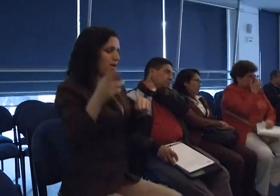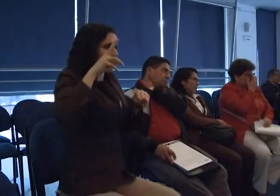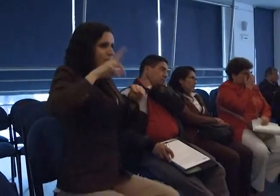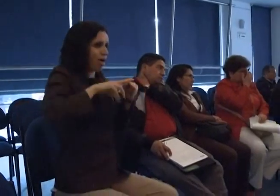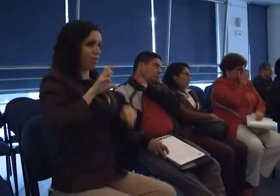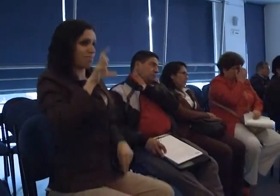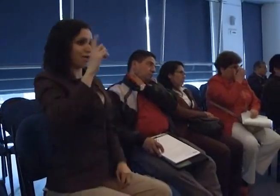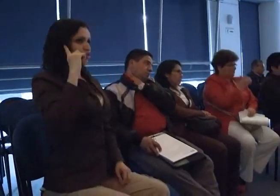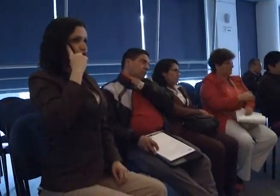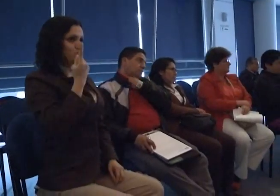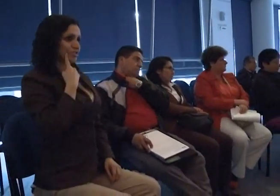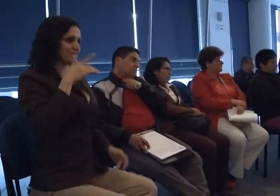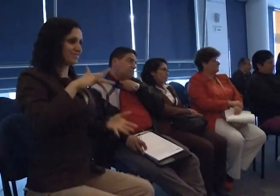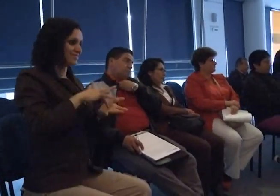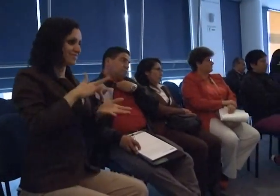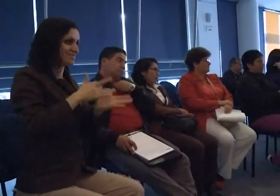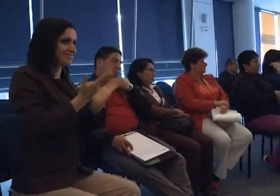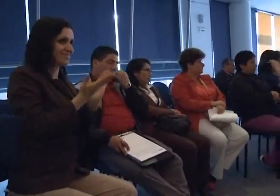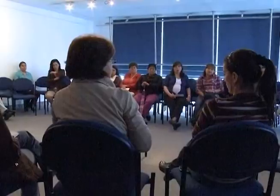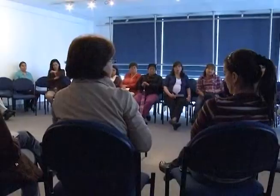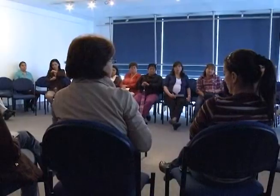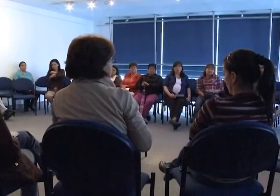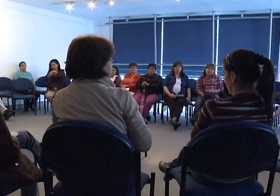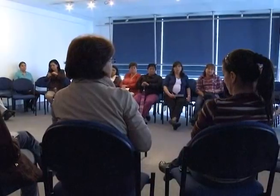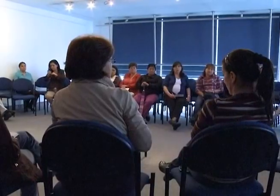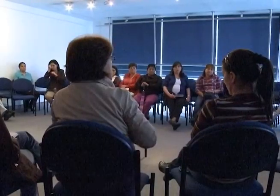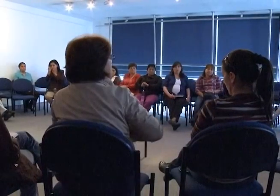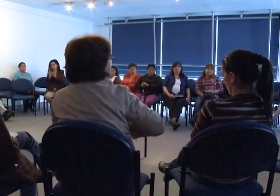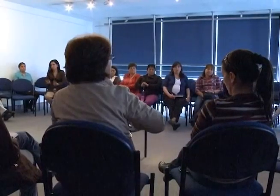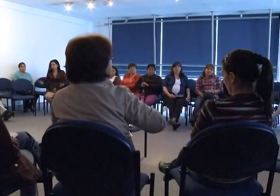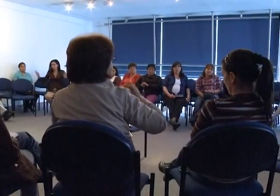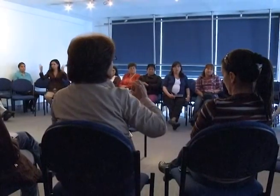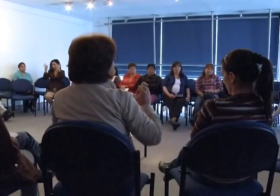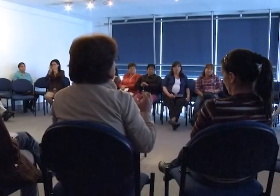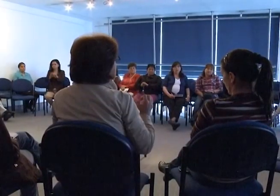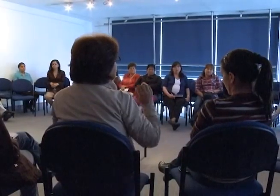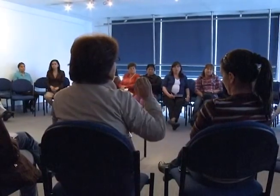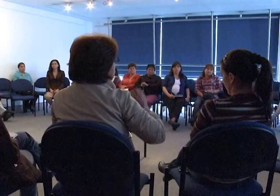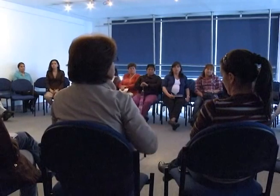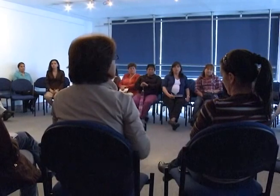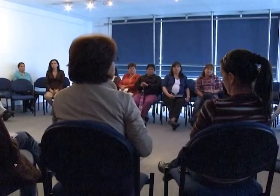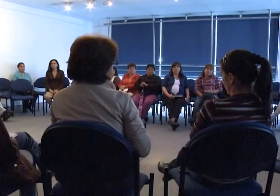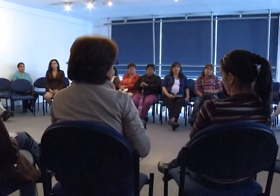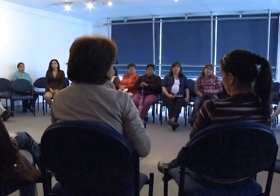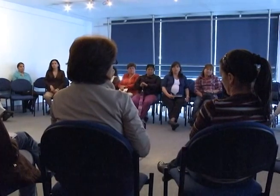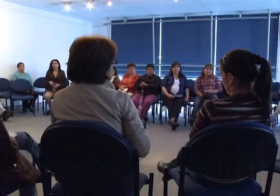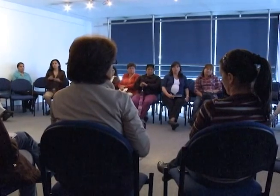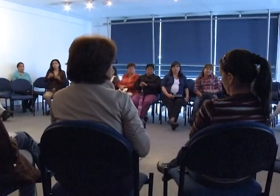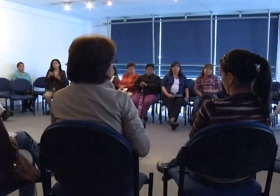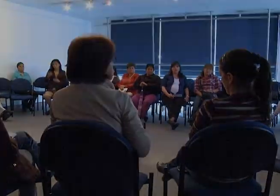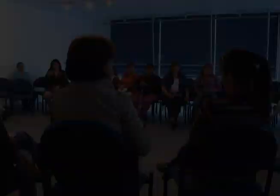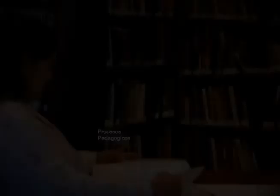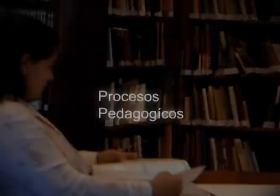Pensamiento, que busca la inclusión de alumnos sordos a la vida académica de la Universidad Pedagógica Nacional.